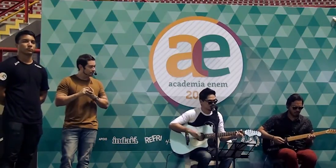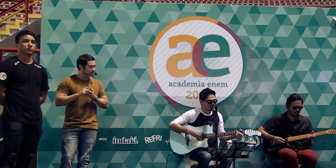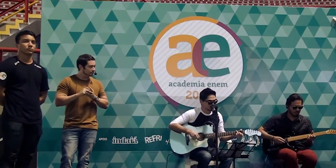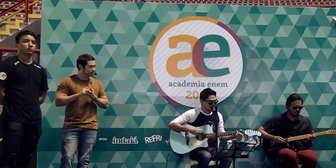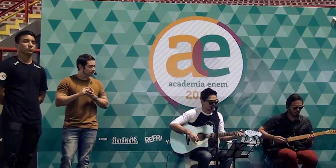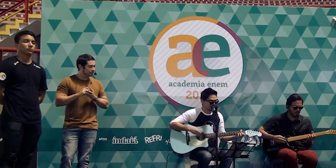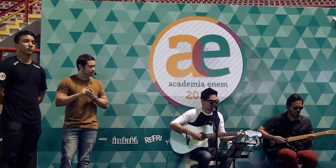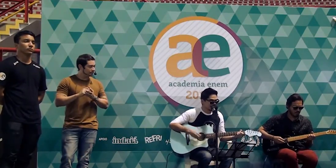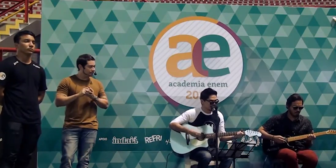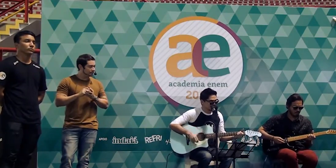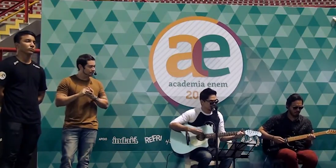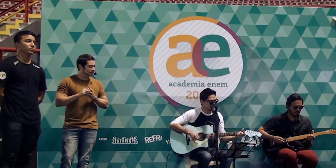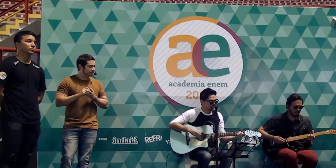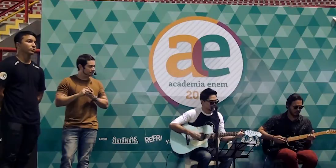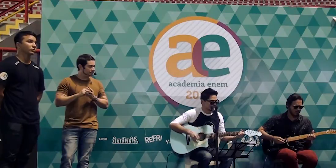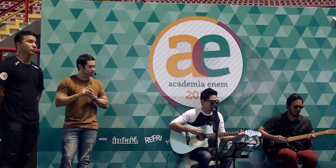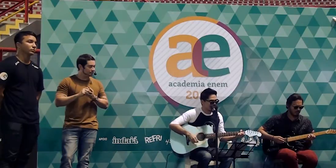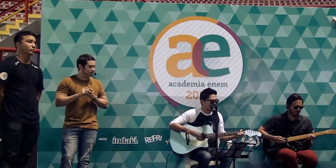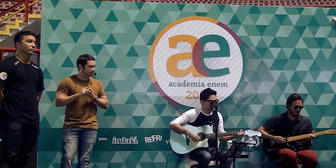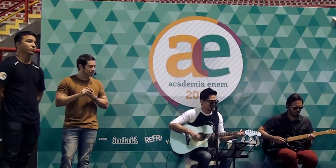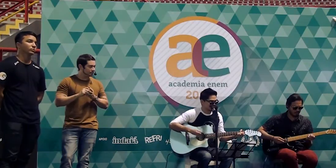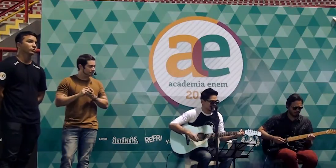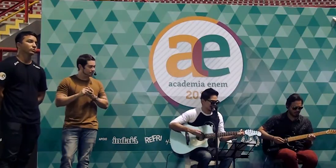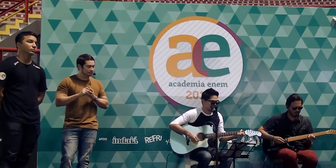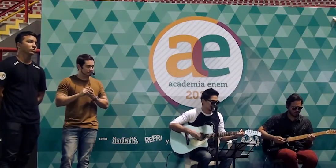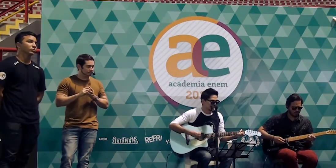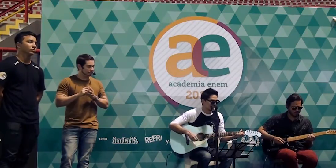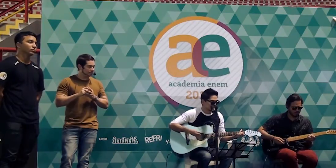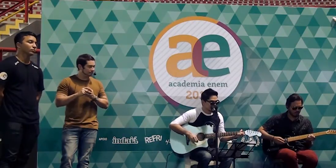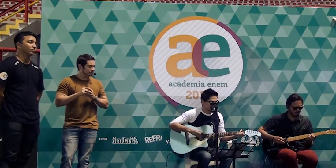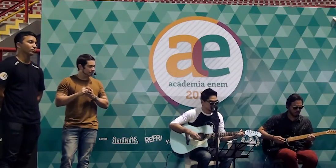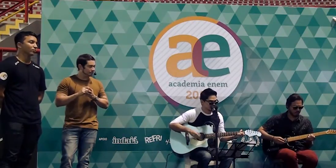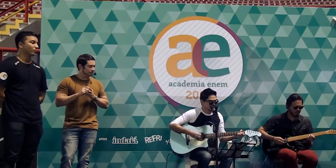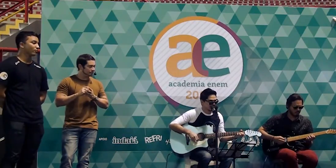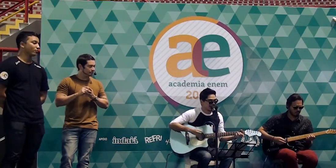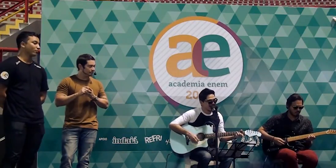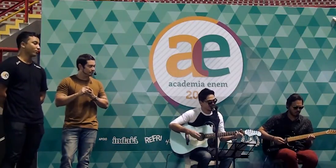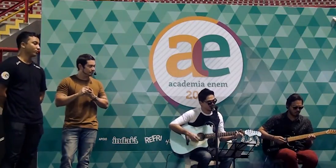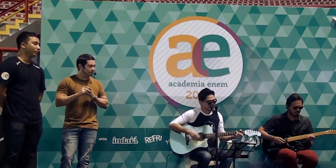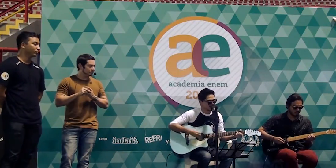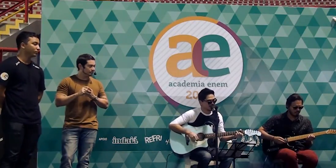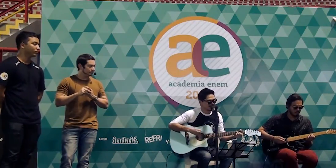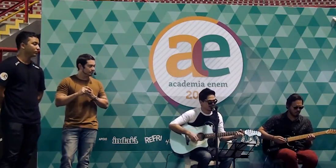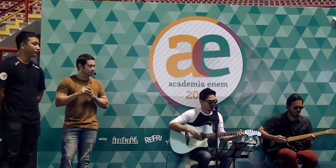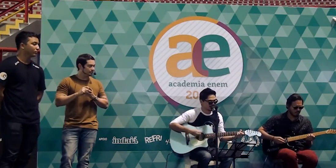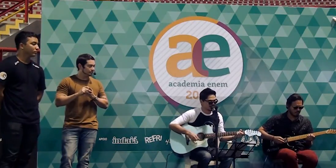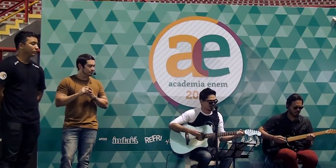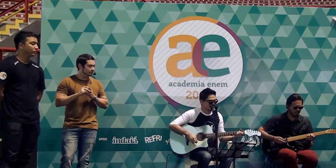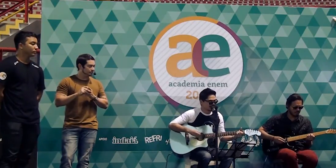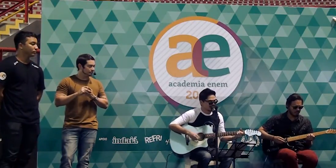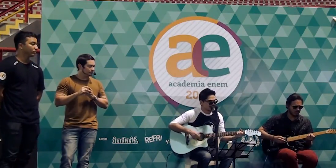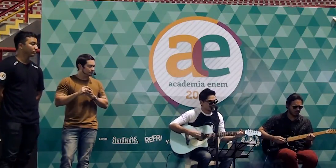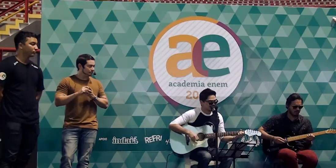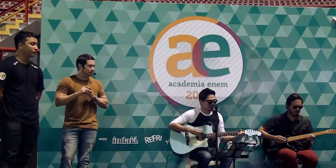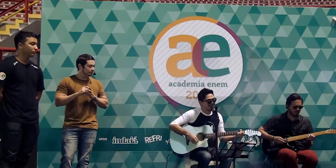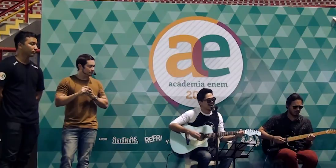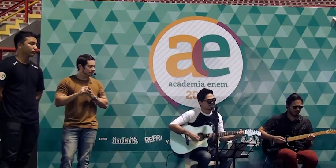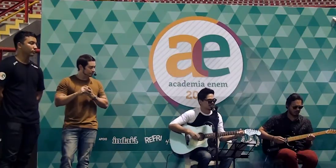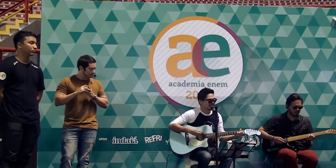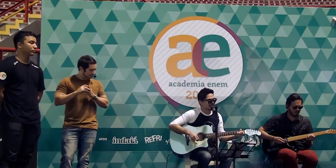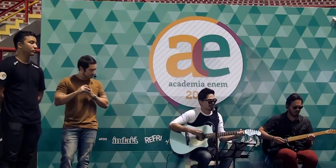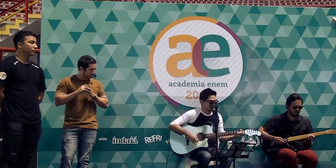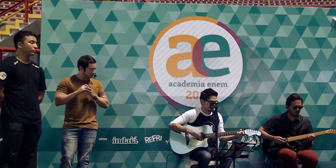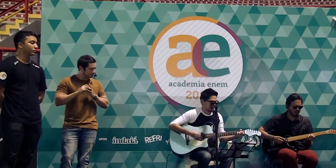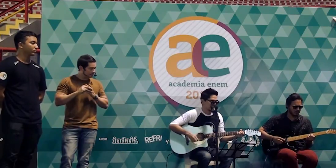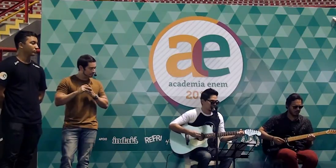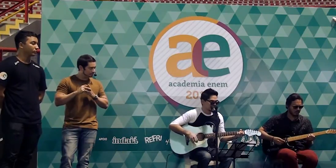esquecer tudo que eu vi. Se tudo passa, você passe por aqui e me